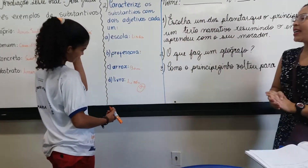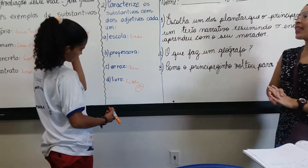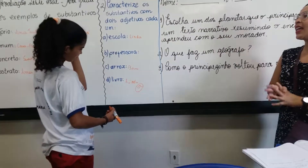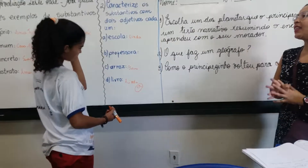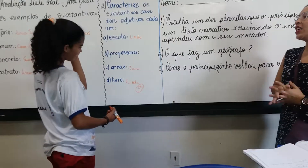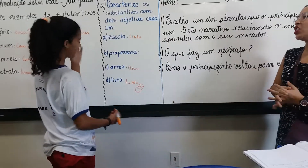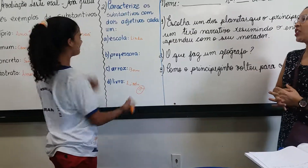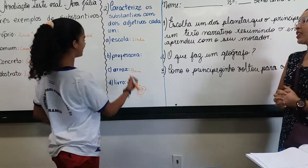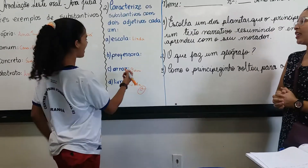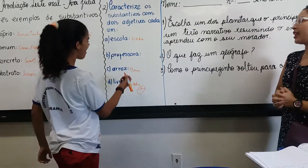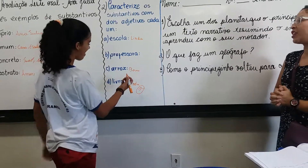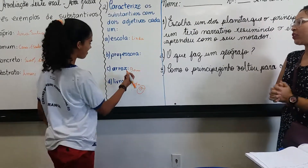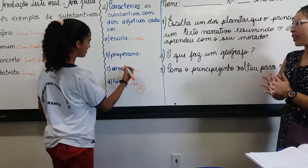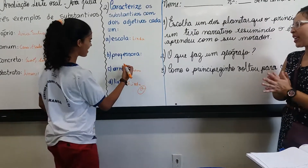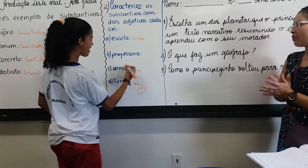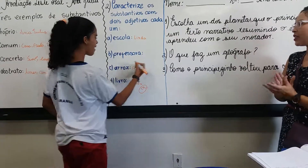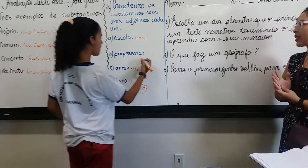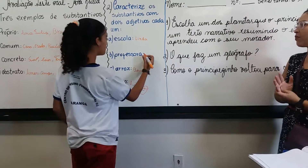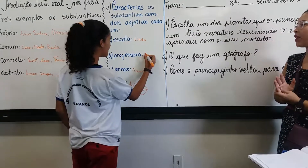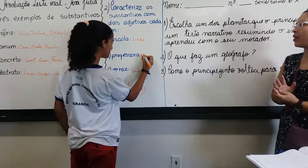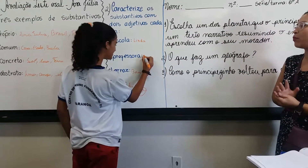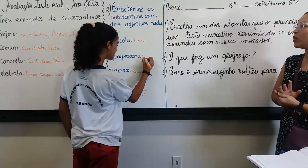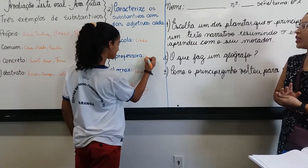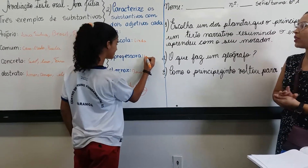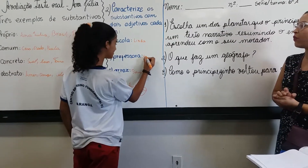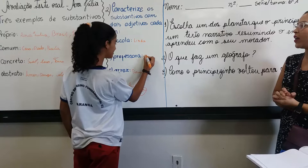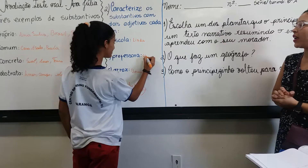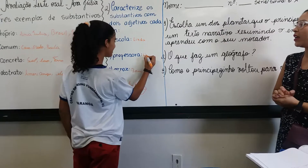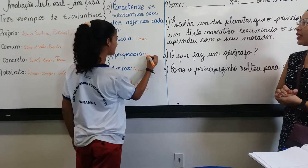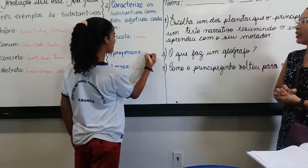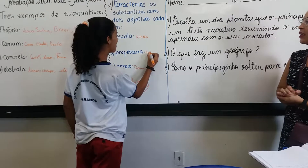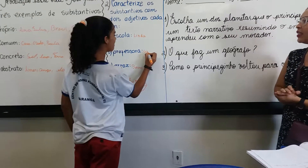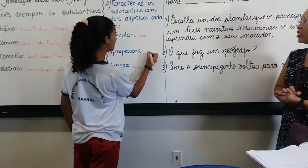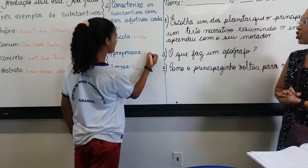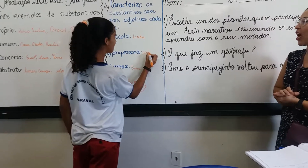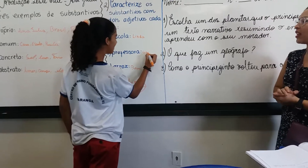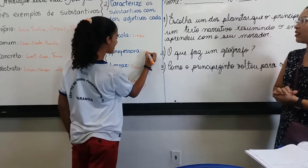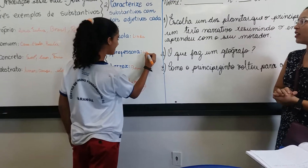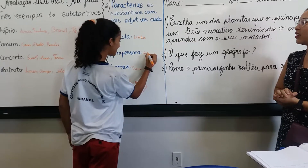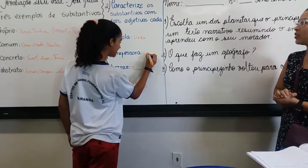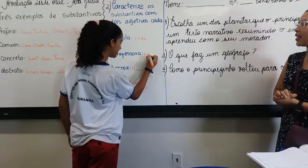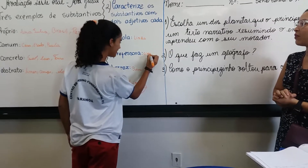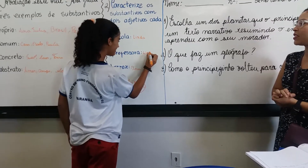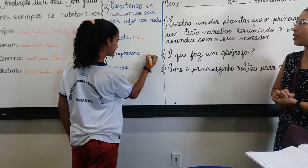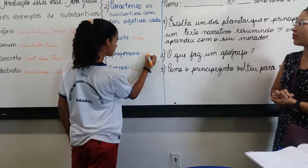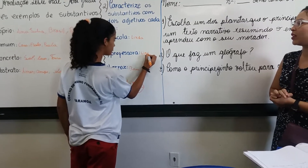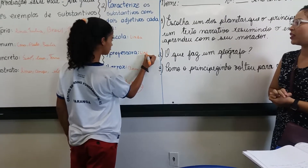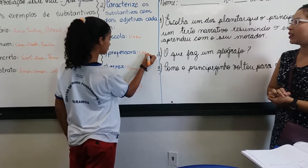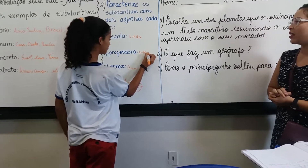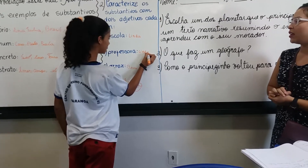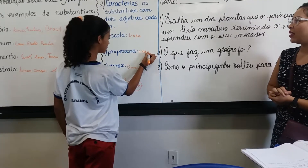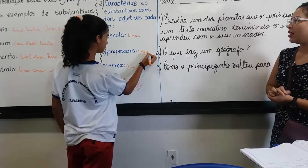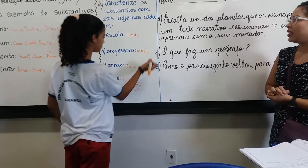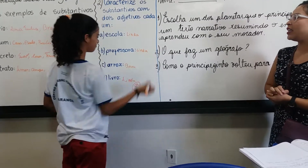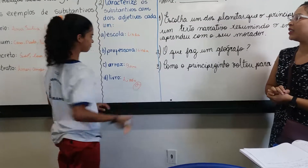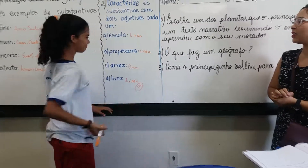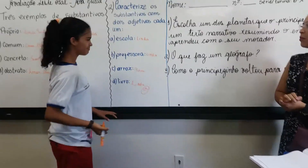Dessa característica aqui, deixa eu ver o que ela vai escrever. Bonita, feia, linda, chata. O que ela vai escrever? Linda